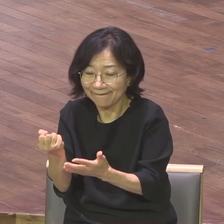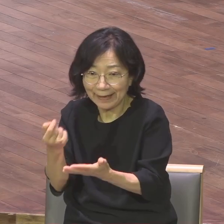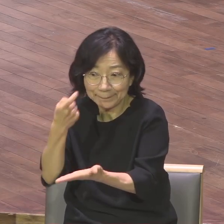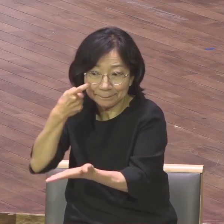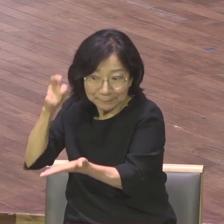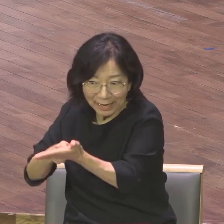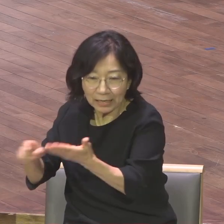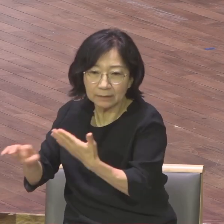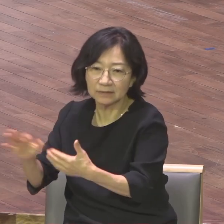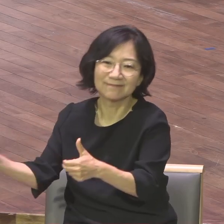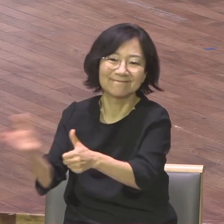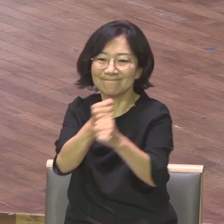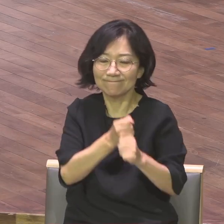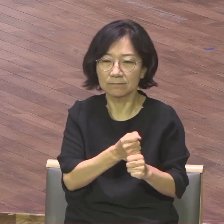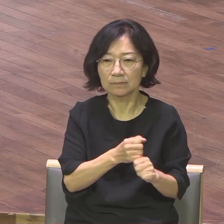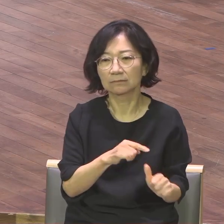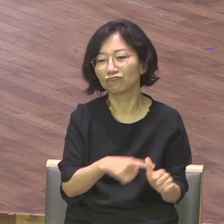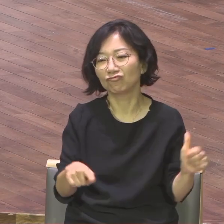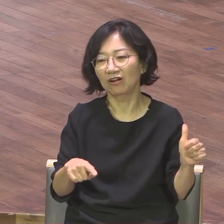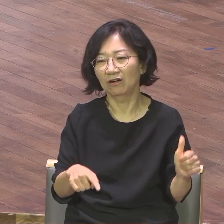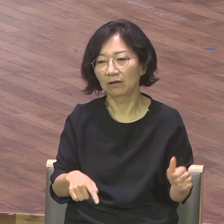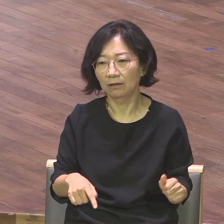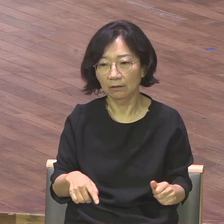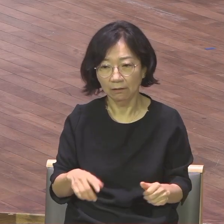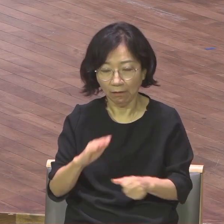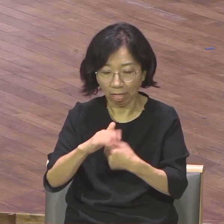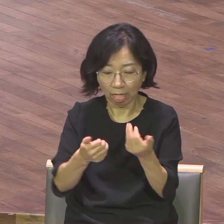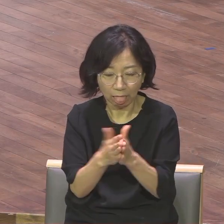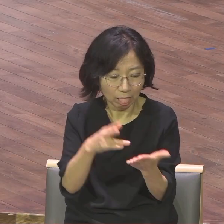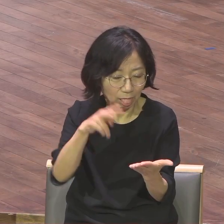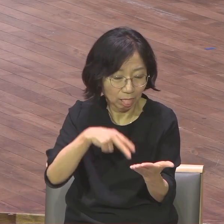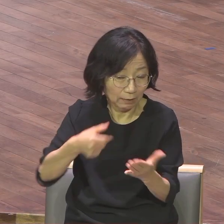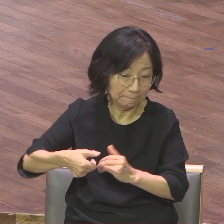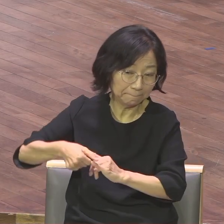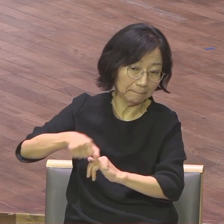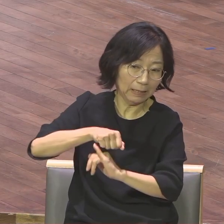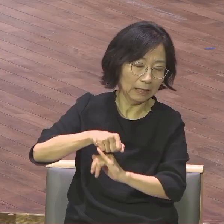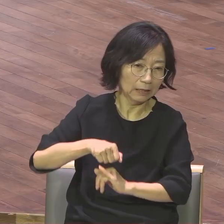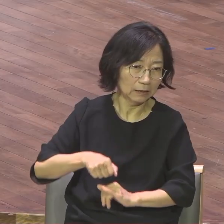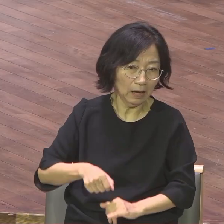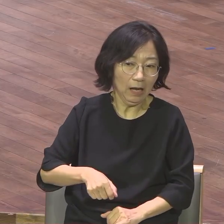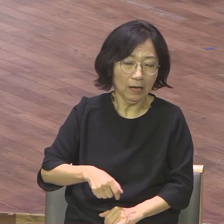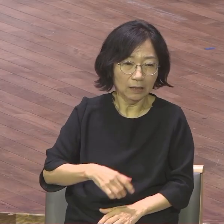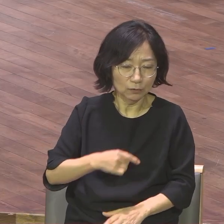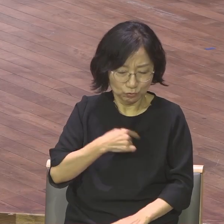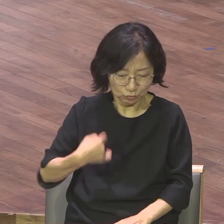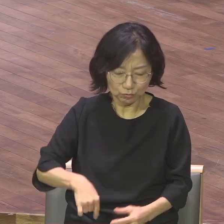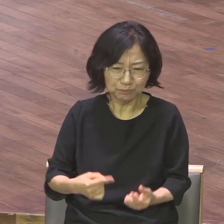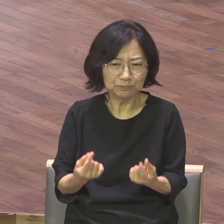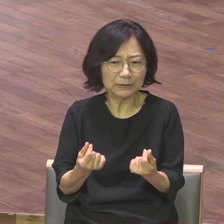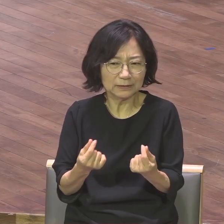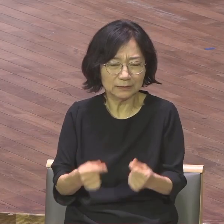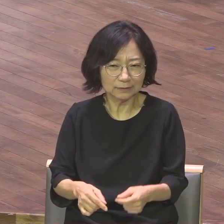그렇죠? 성경을 봤다고 바로 잡혀가. 중국도 마찬가지.